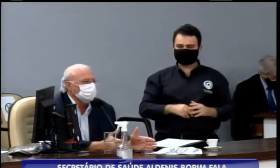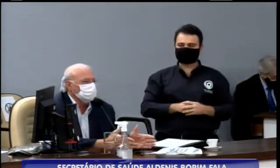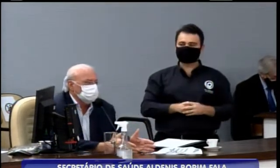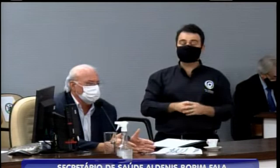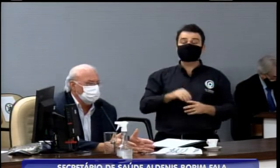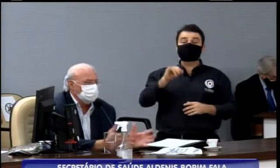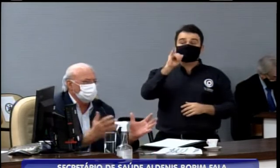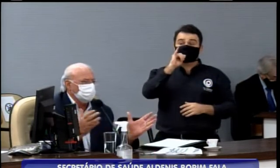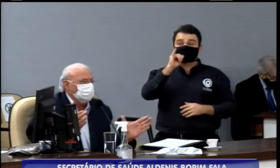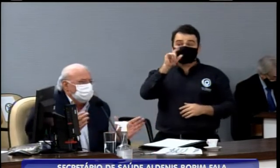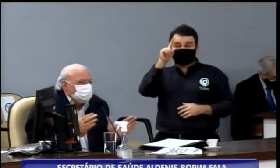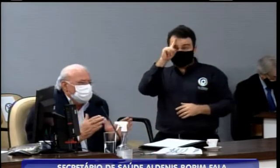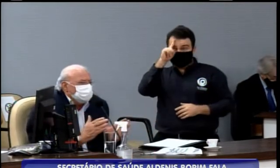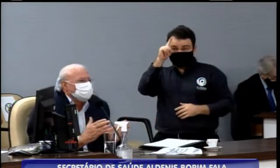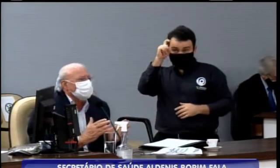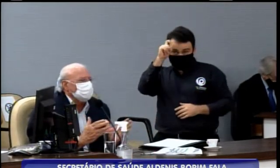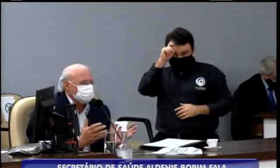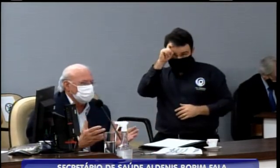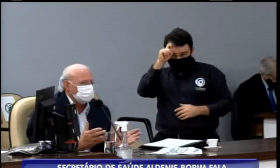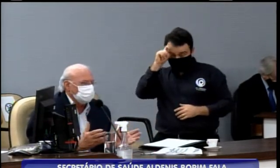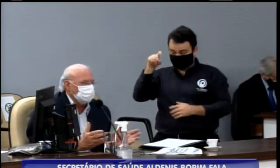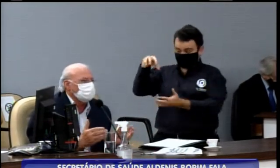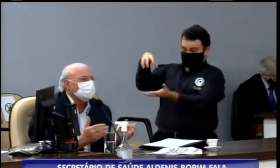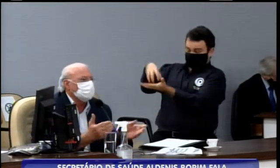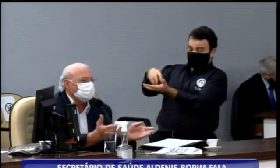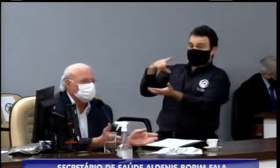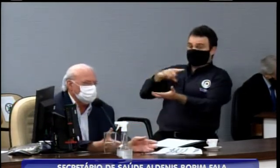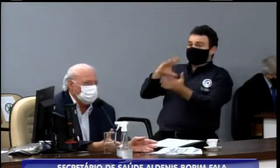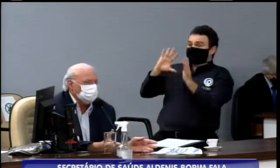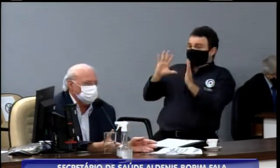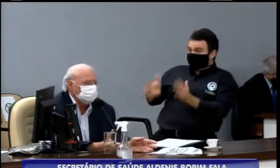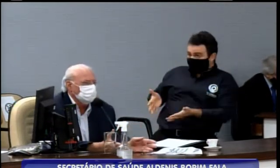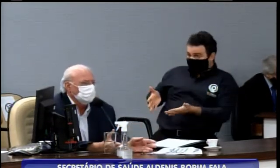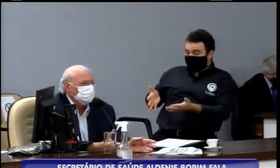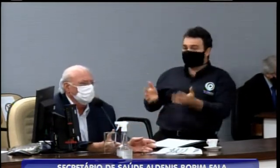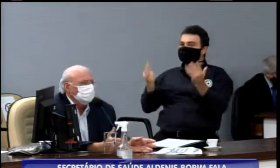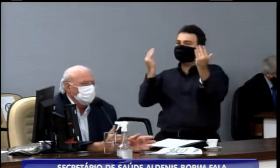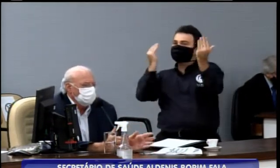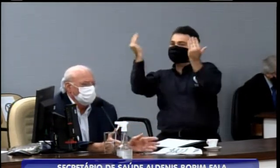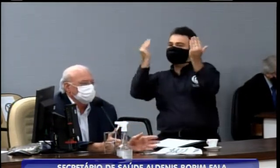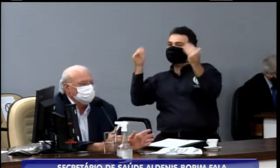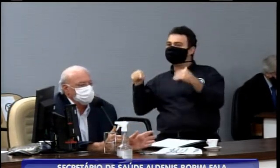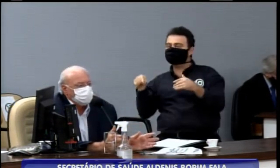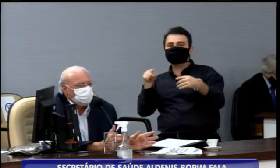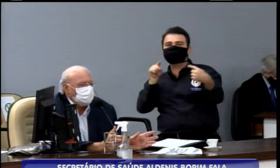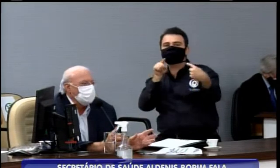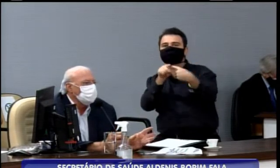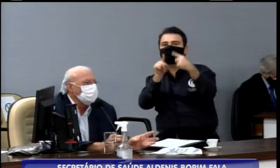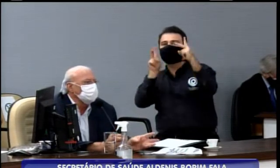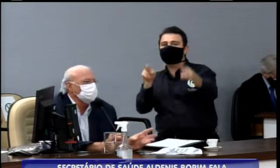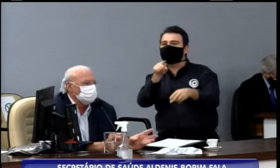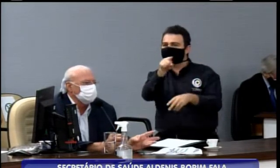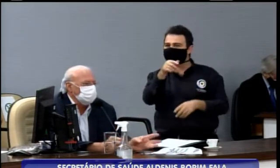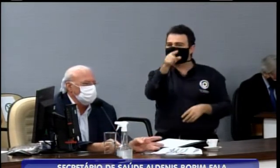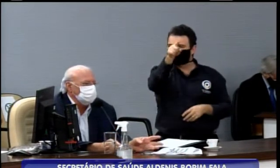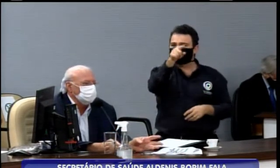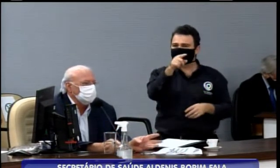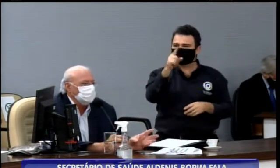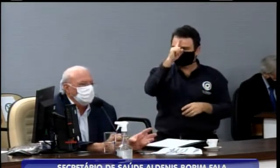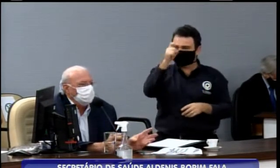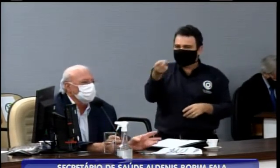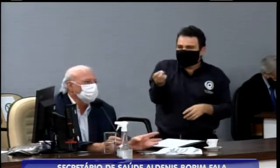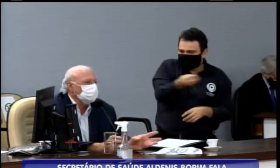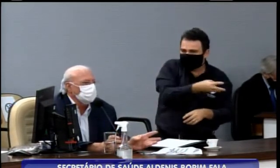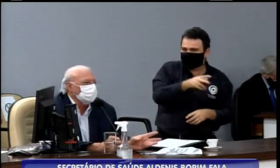nosso que funciona, porque ele tende a ser mais econômico com eficiência. né? Se você pegar alguns